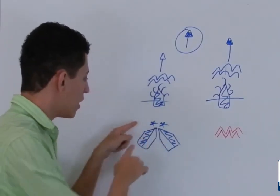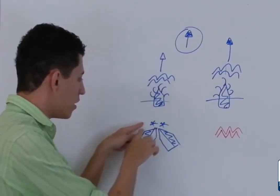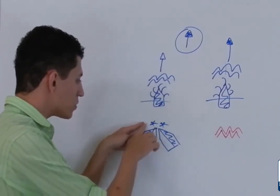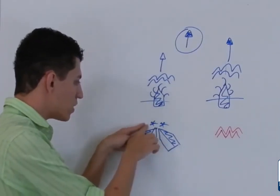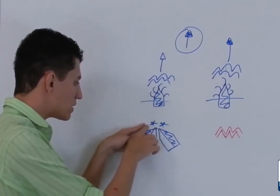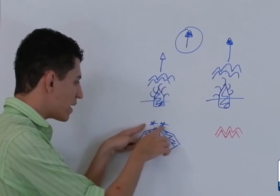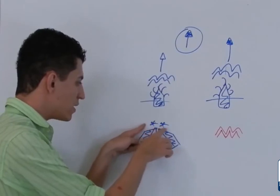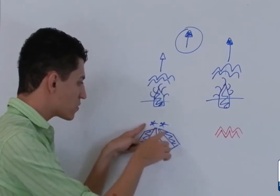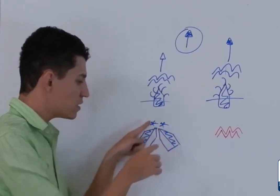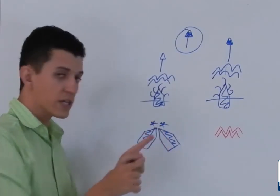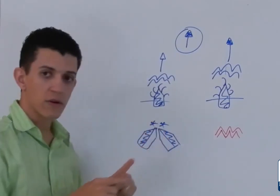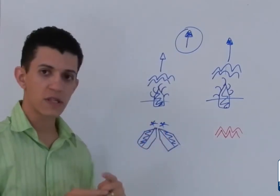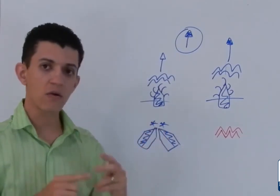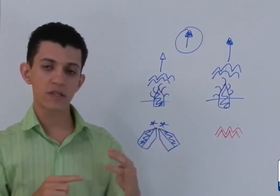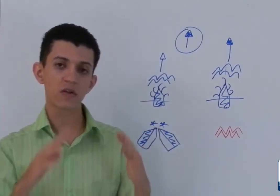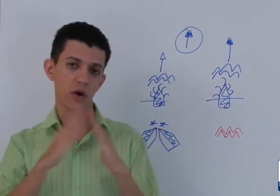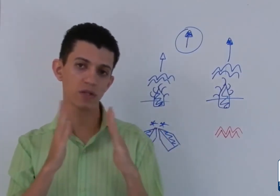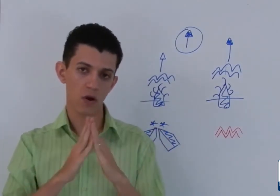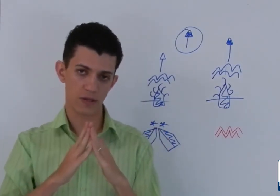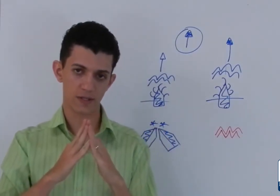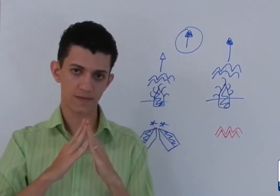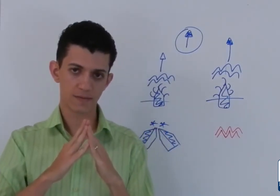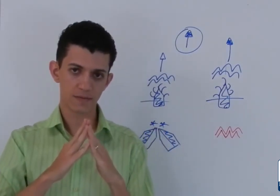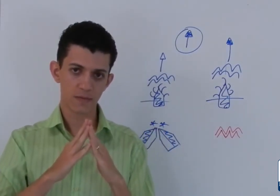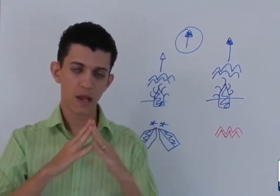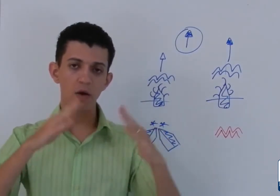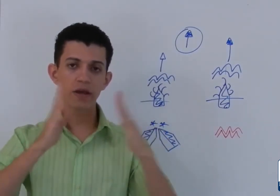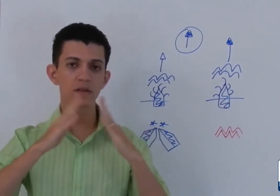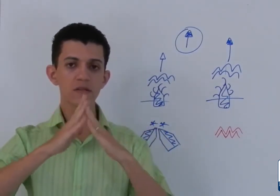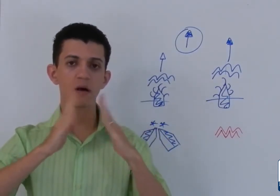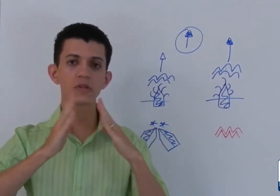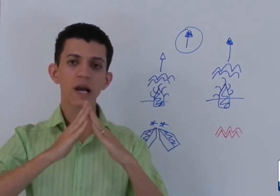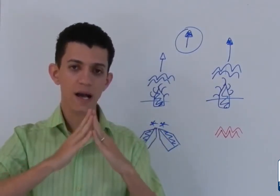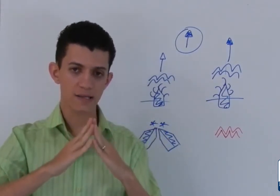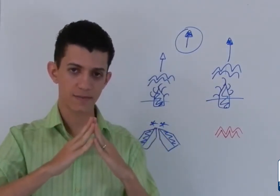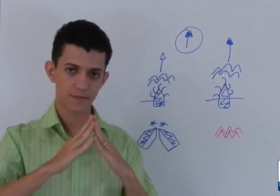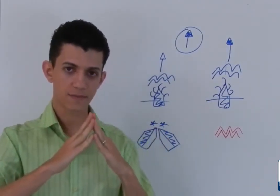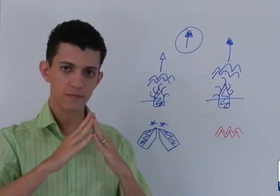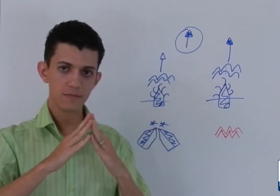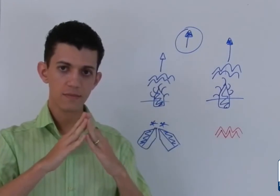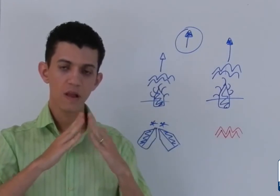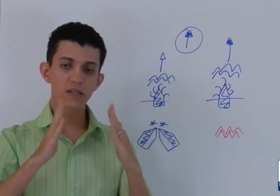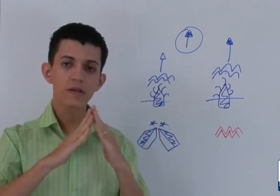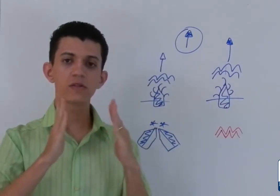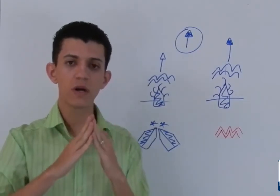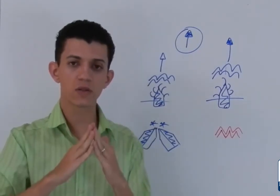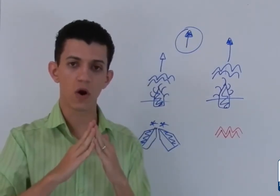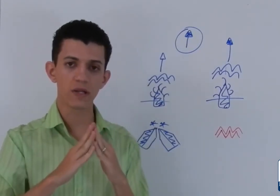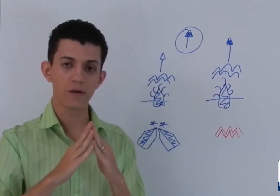E os dois asteriscos indicam que está acontecendo dois toques. Então, aqui eu tenho o sinal de casa. São esses dois toques.